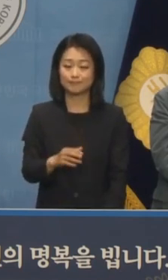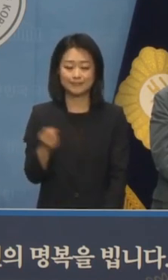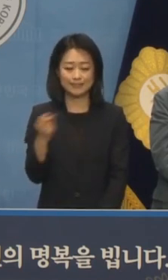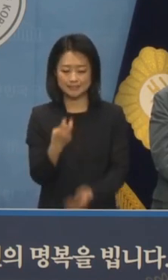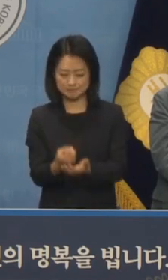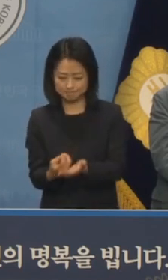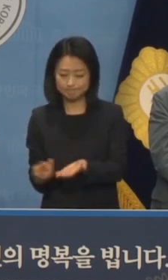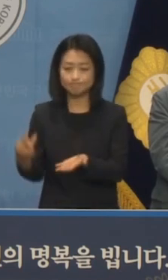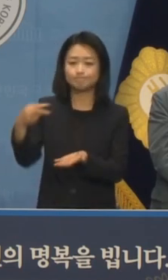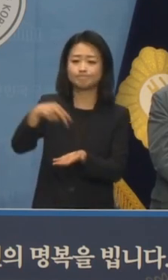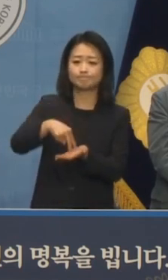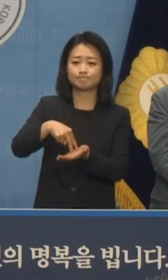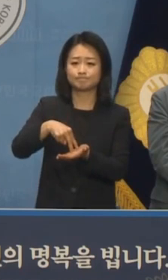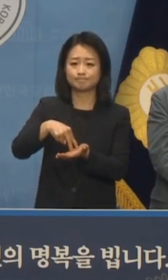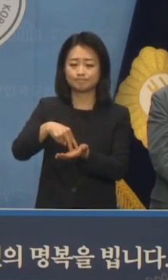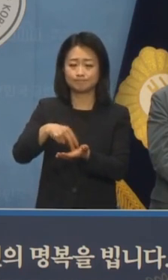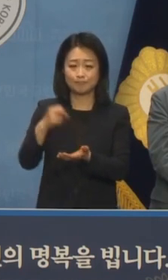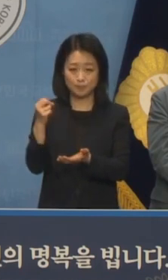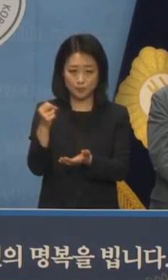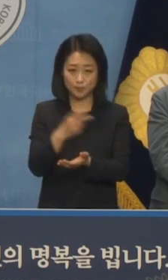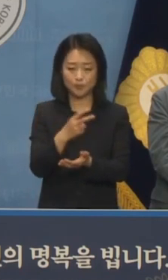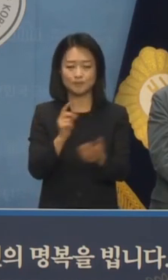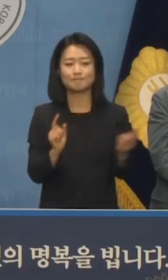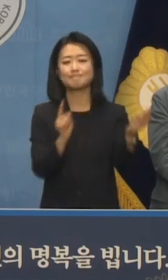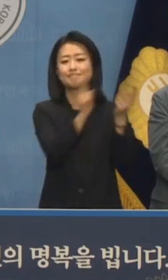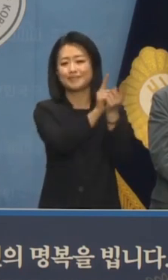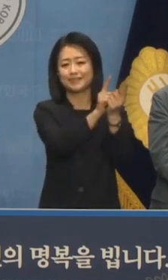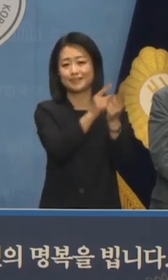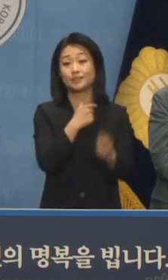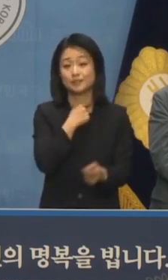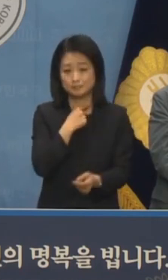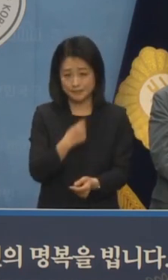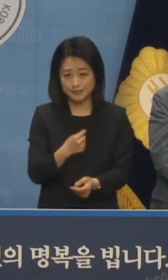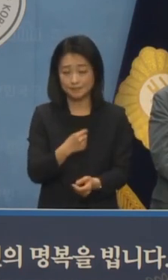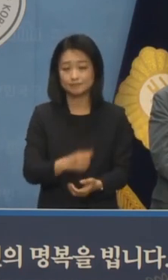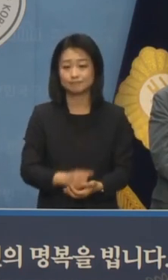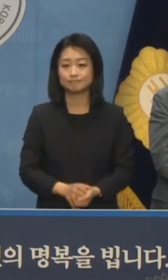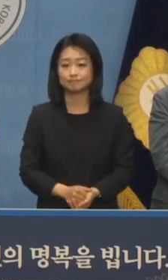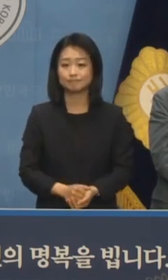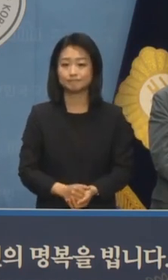일어나겠습니다. 그리고 찾아뵈러 가겠습니다.